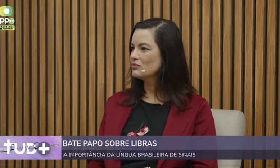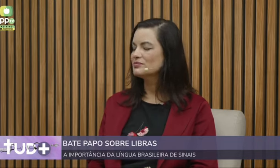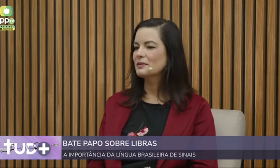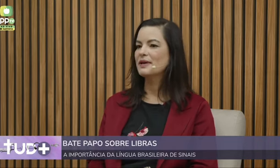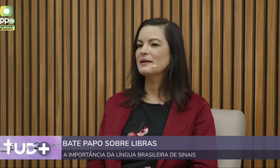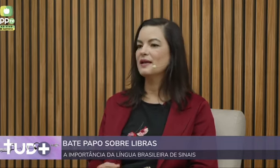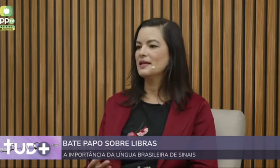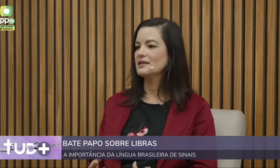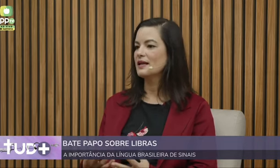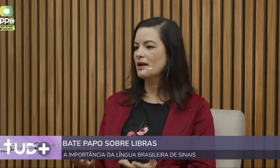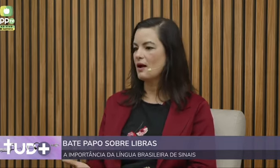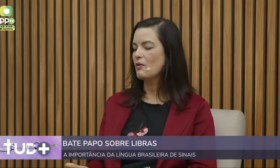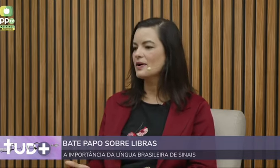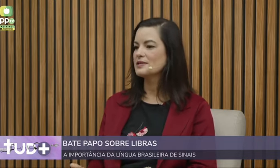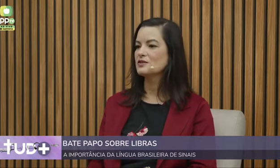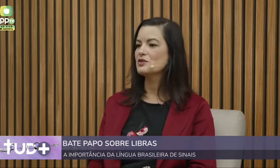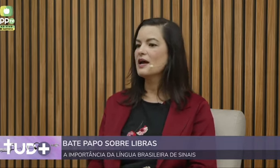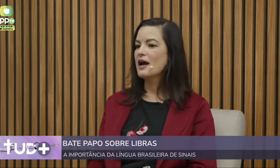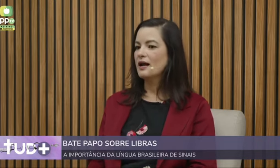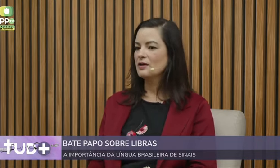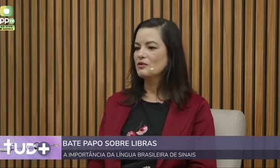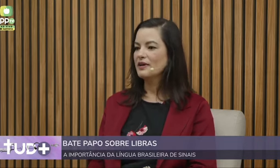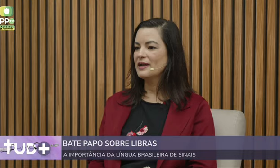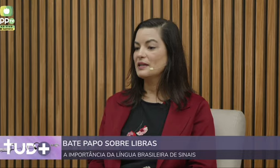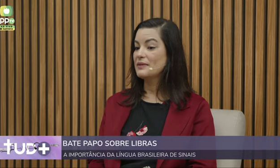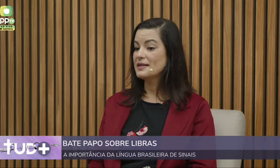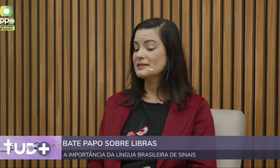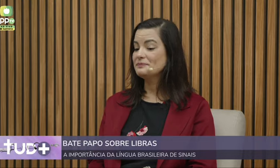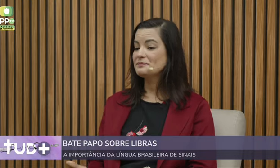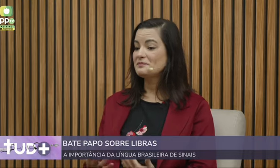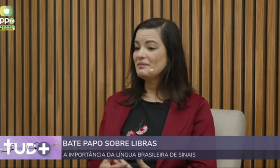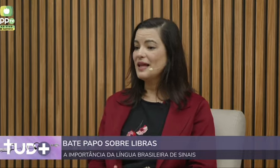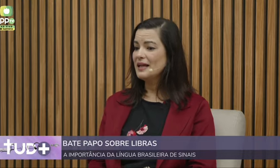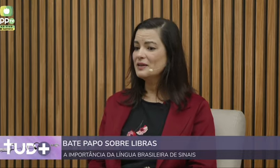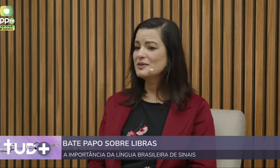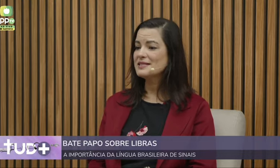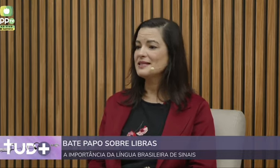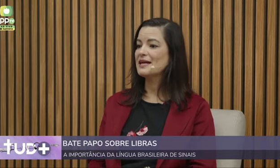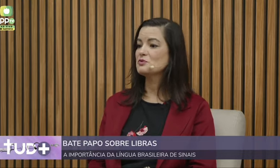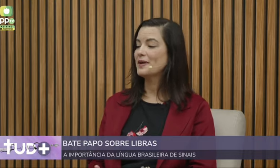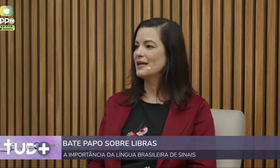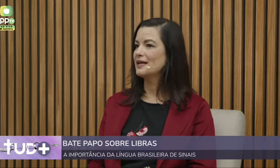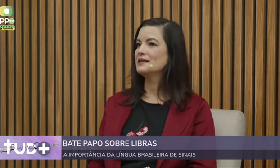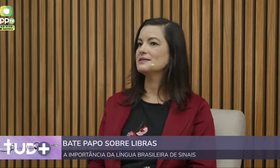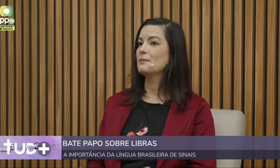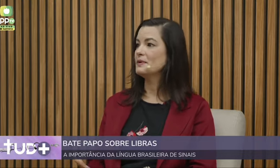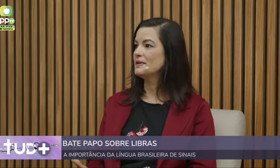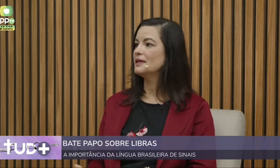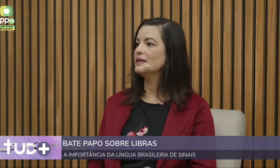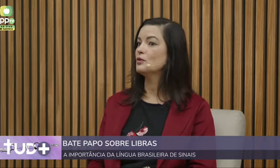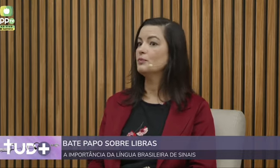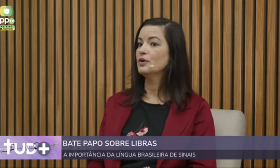bom também que ele tenha o acesso à língua falada, mas a língua de sinais para eles é a primeira língua